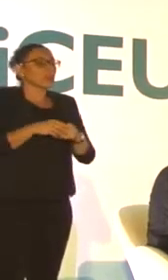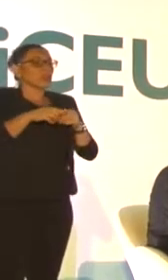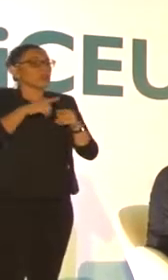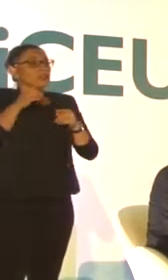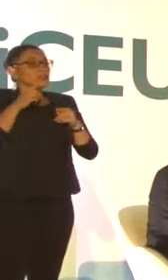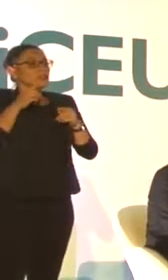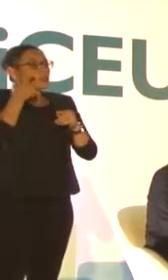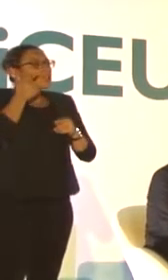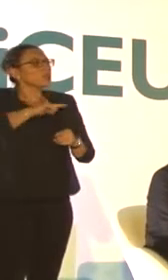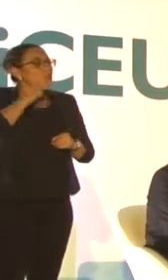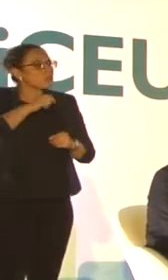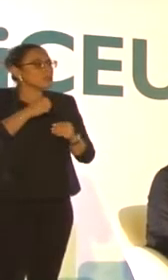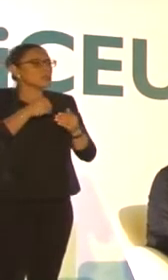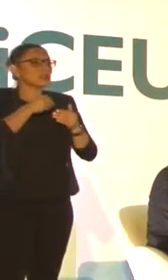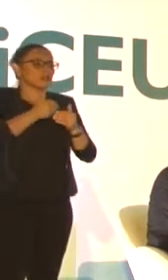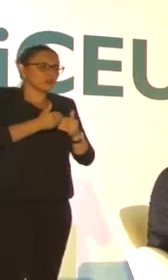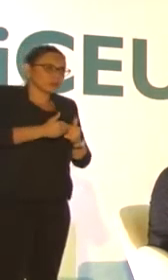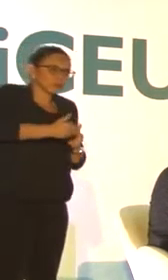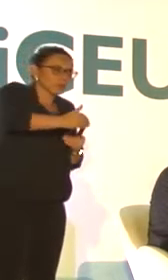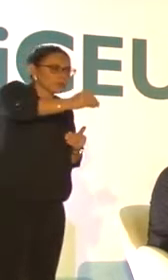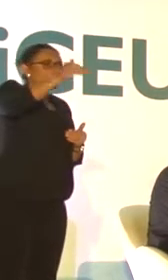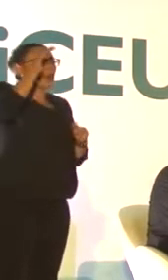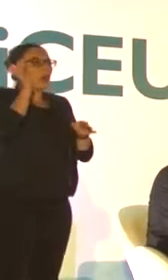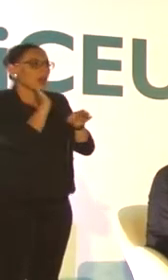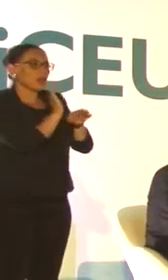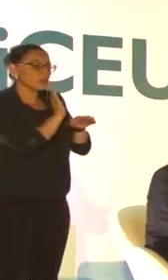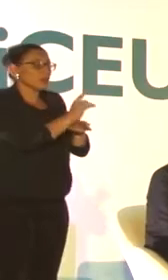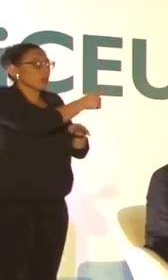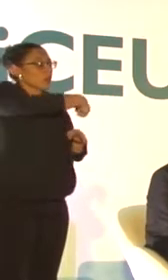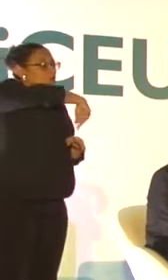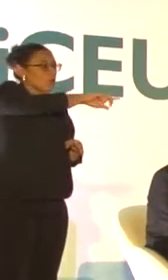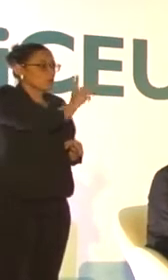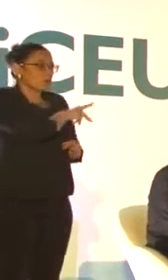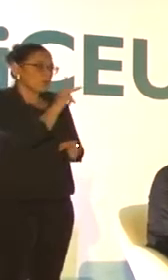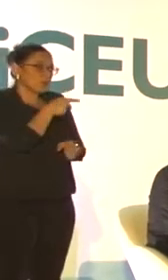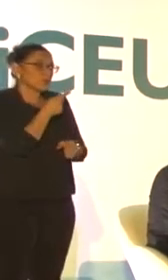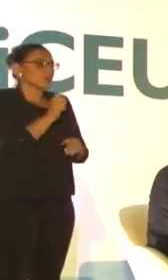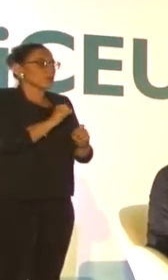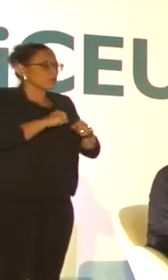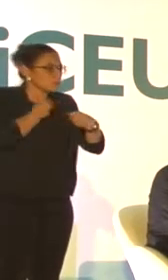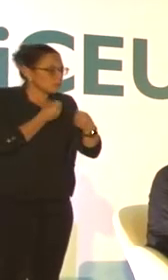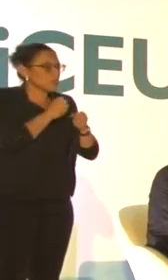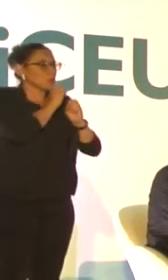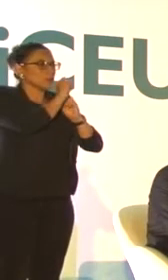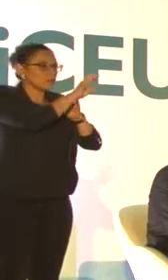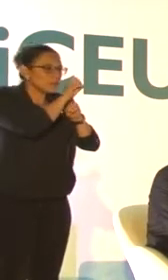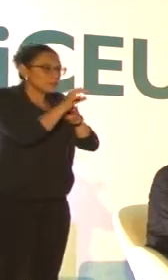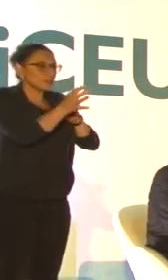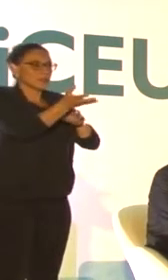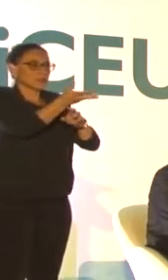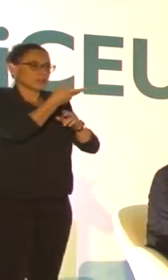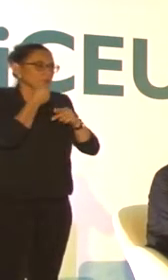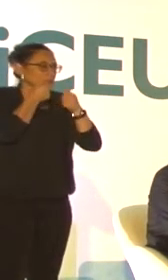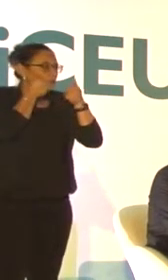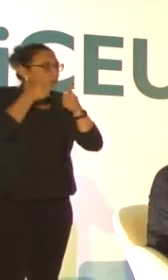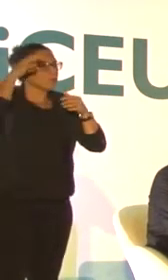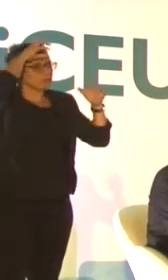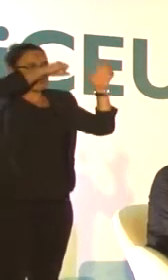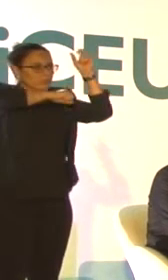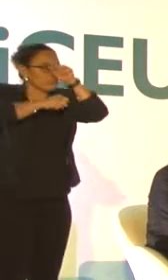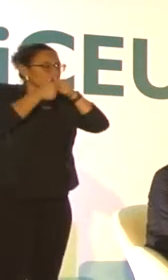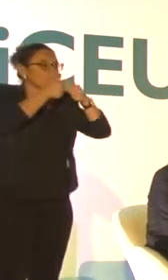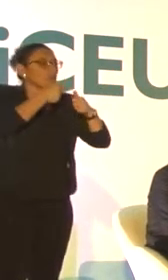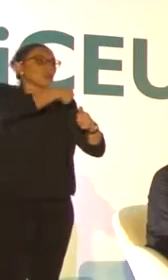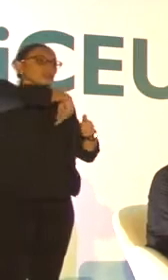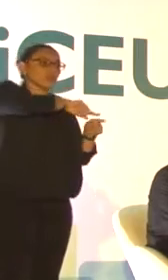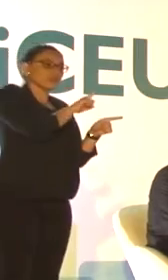condições para fazer esse curso, ajudar-nos também, nós professores, a oferecer o melhor para vocês. Eu queria terminar dizendo que, para